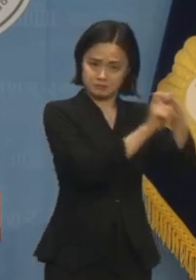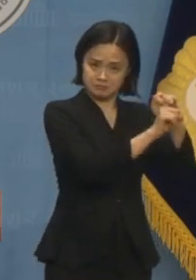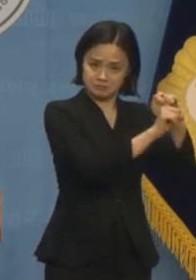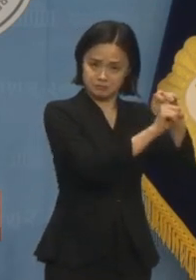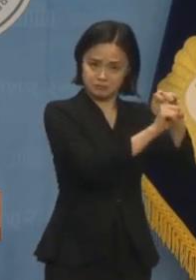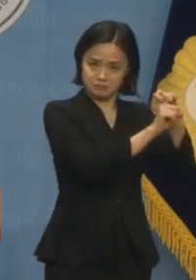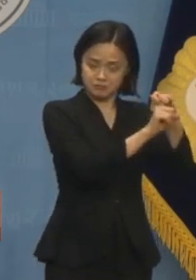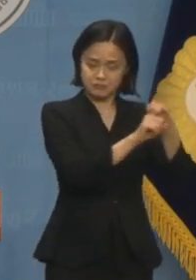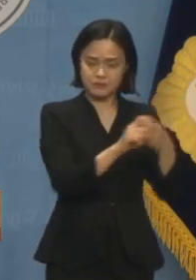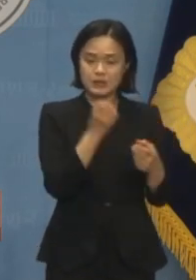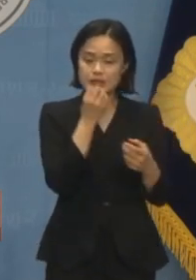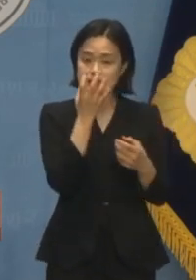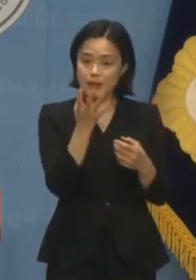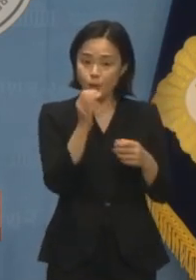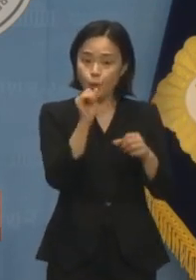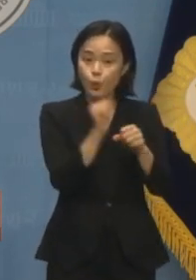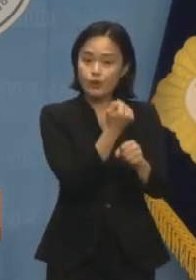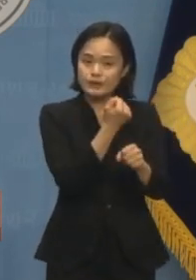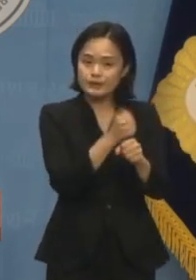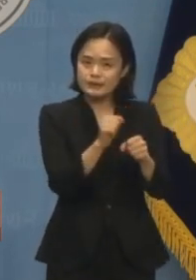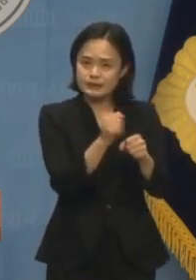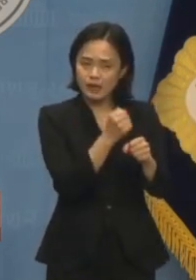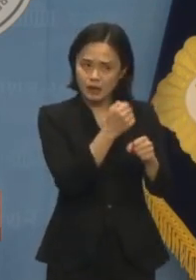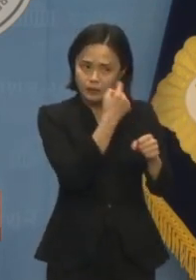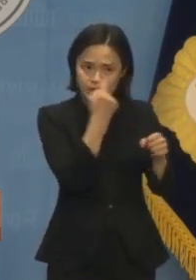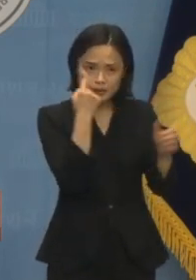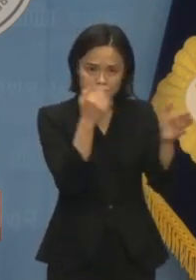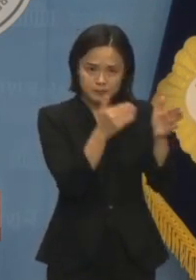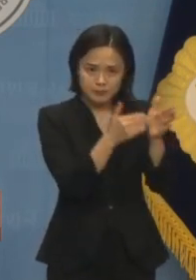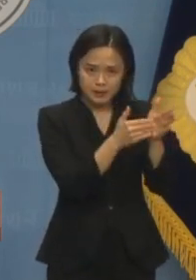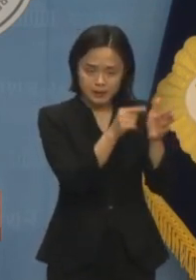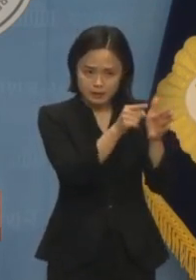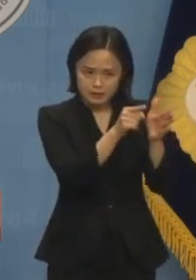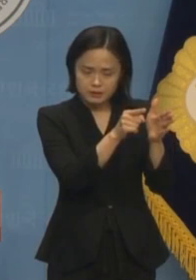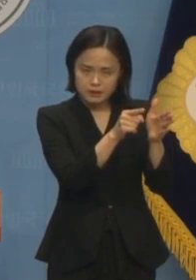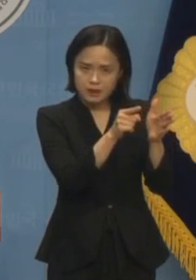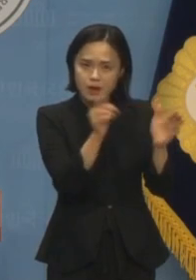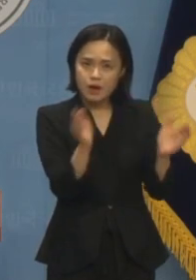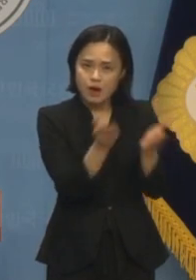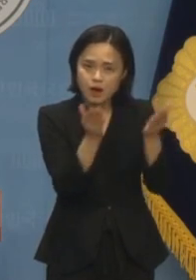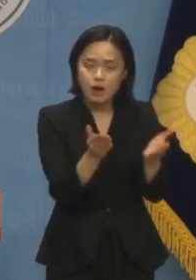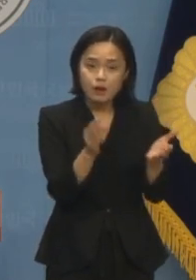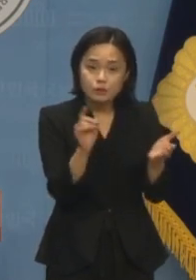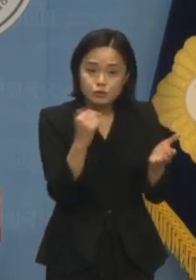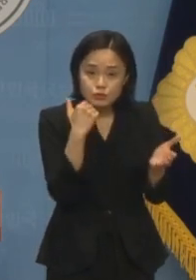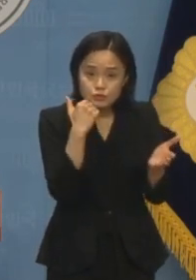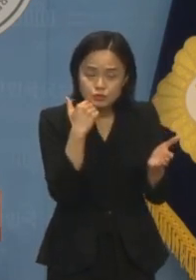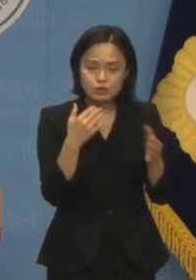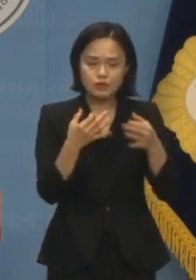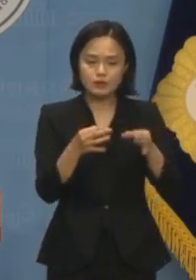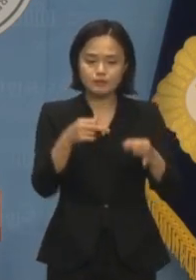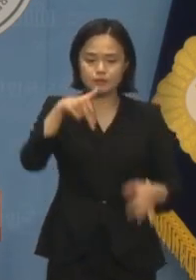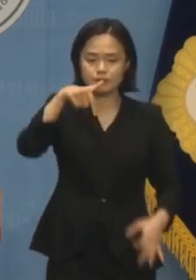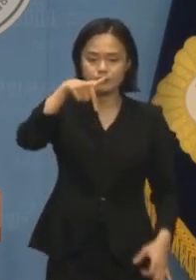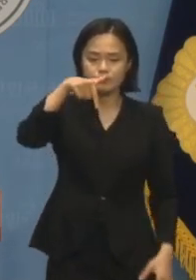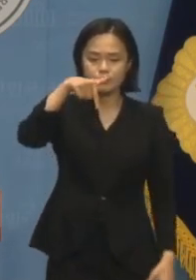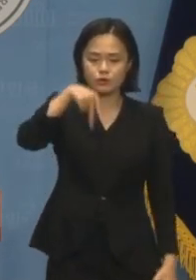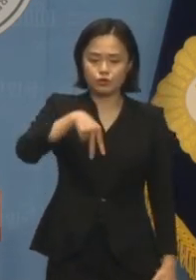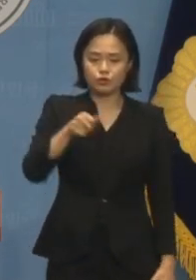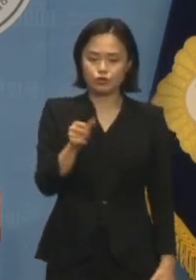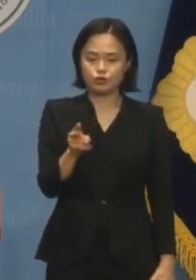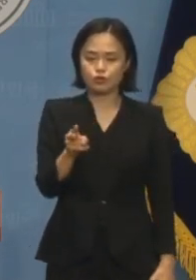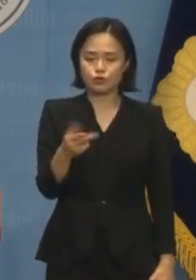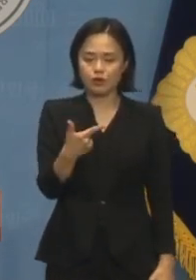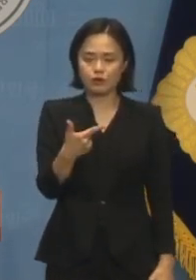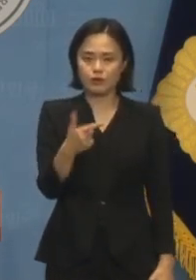재보공작의 중심에는 김규현 변호사가 있습니다. 제가 여러 차례 지적했듯이 김규현 변호사는